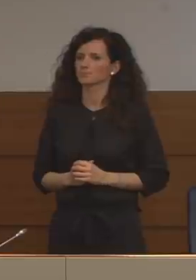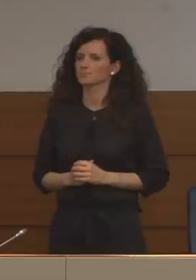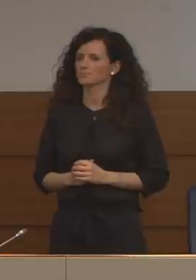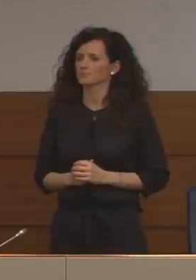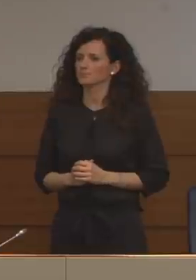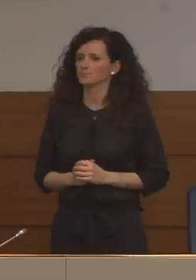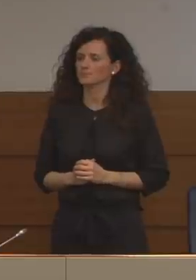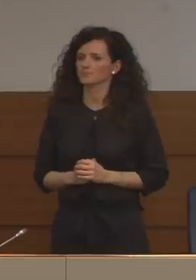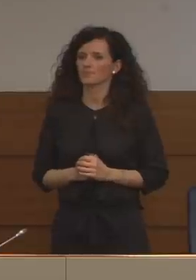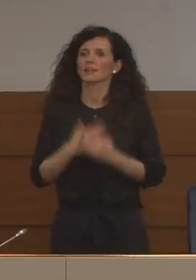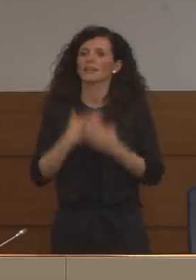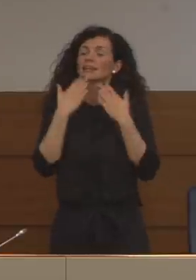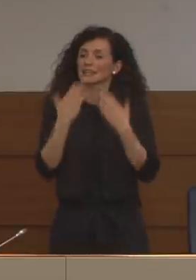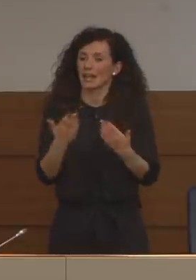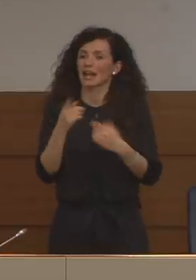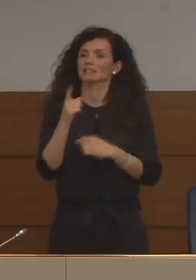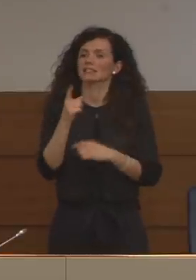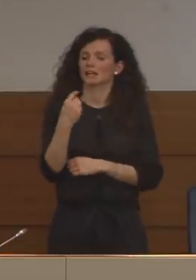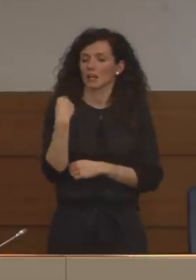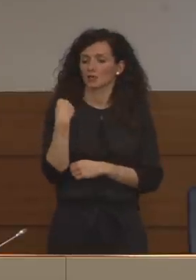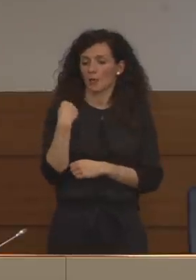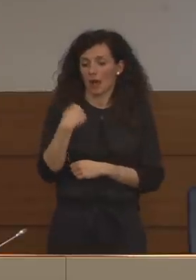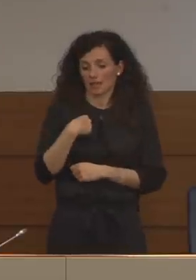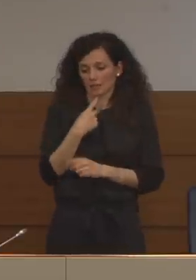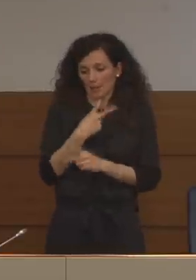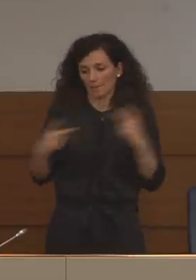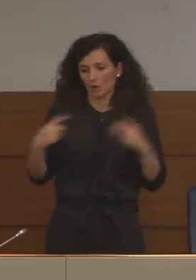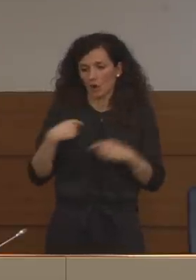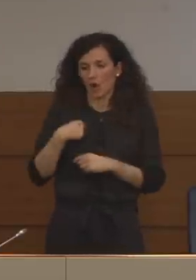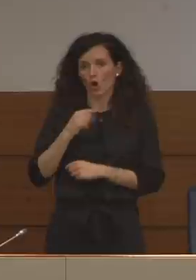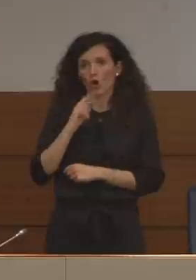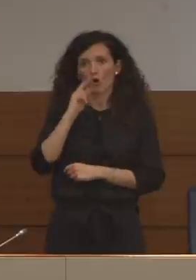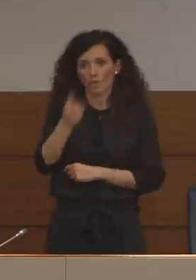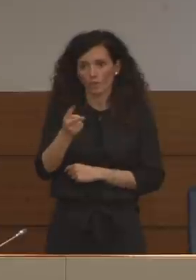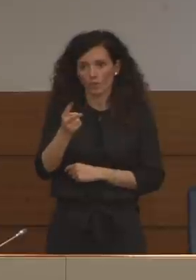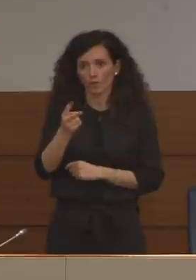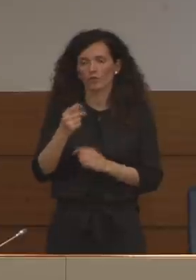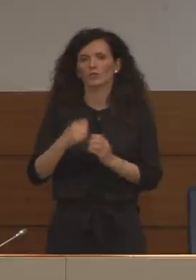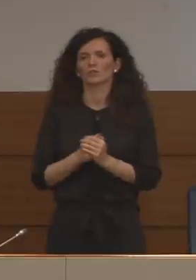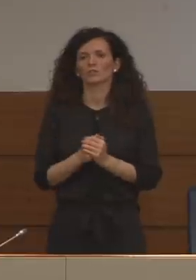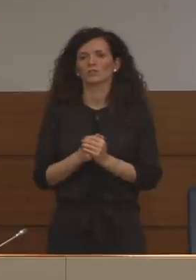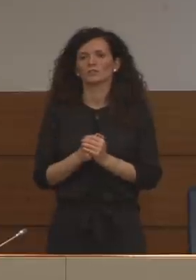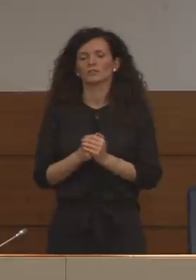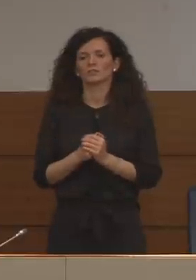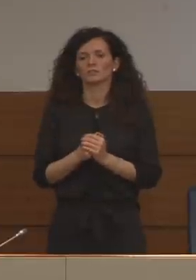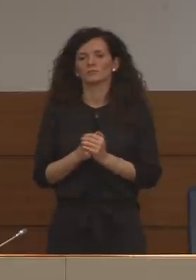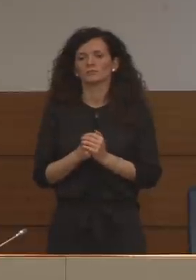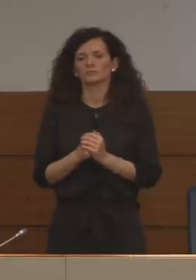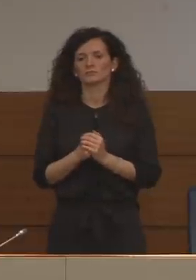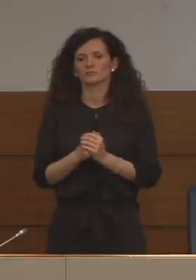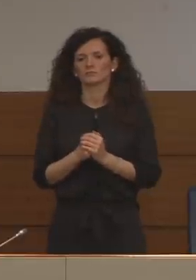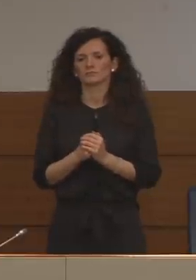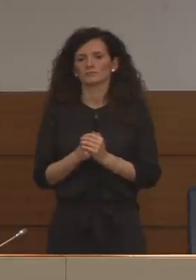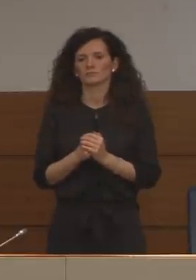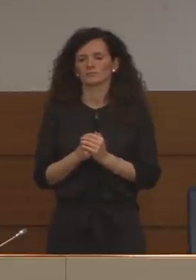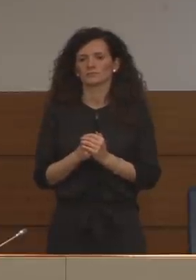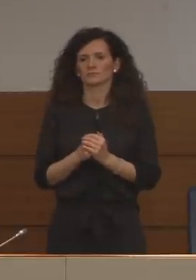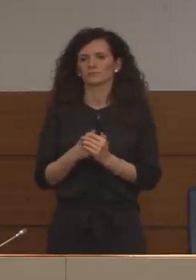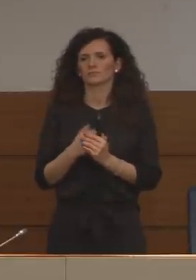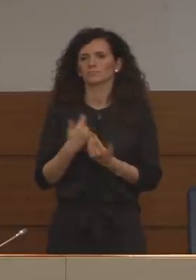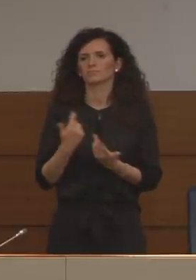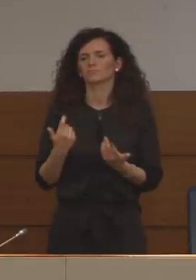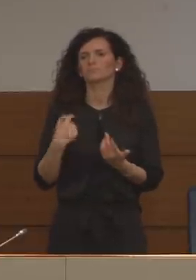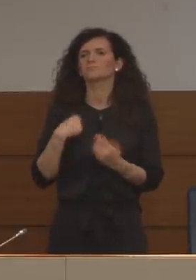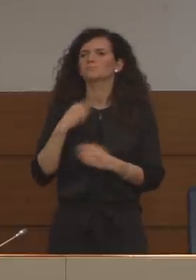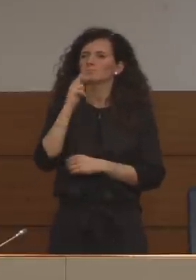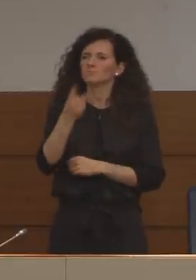grazie per la domanda proprio a risponderle ripartendo da un concetto